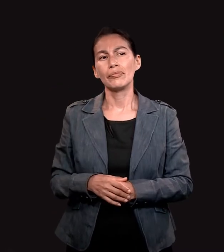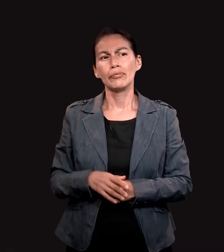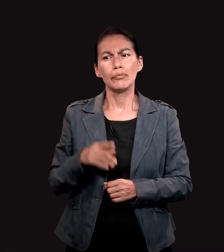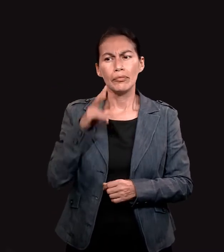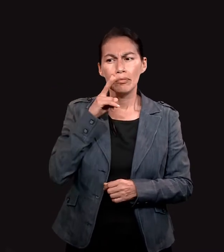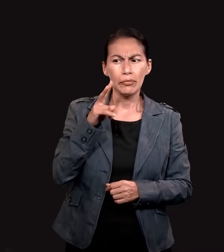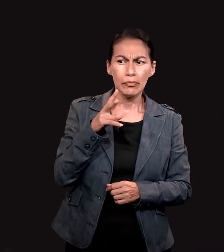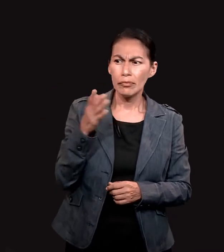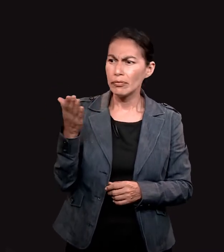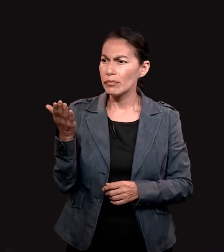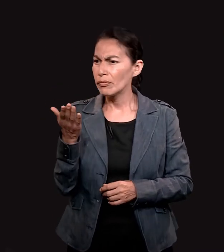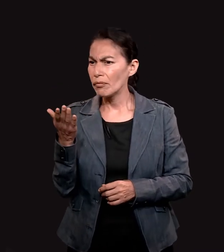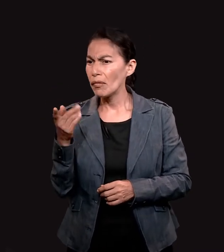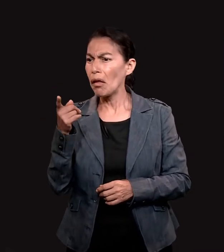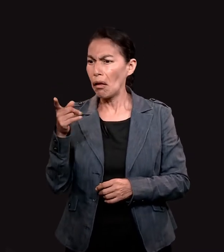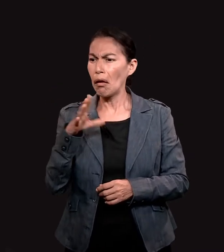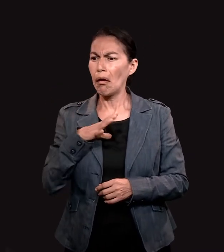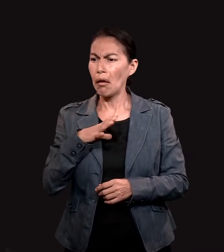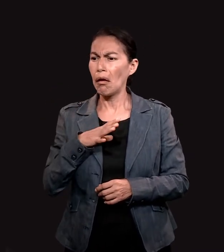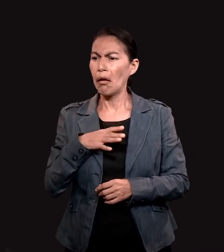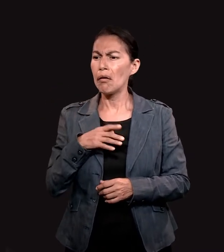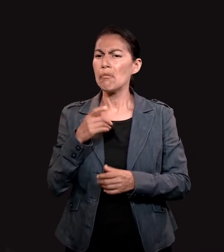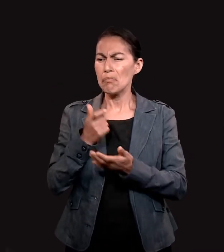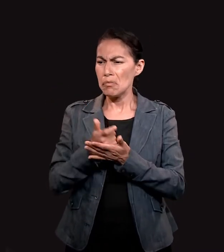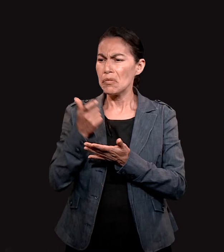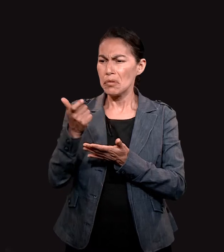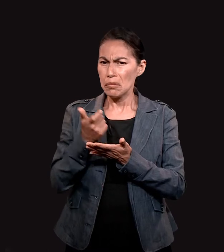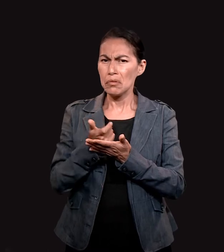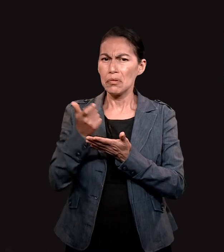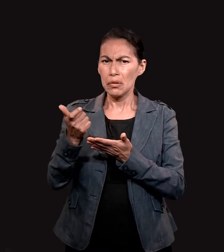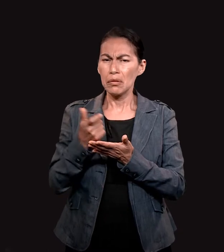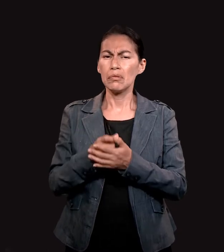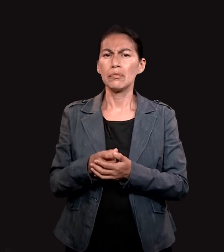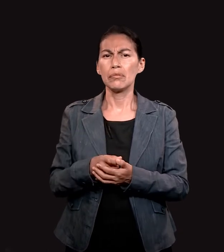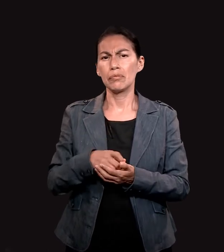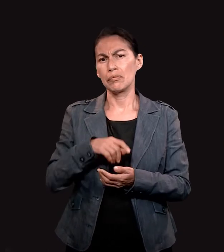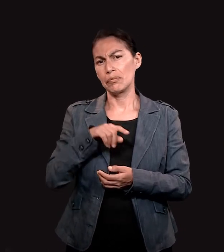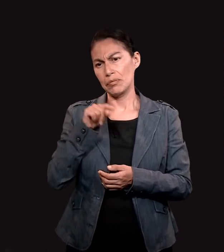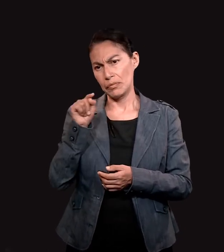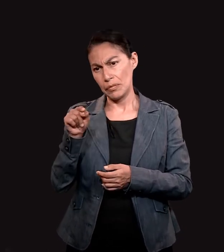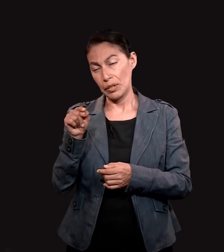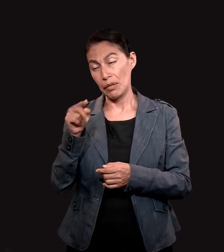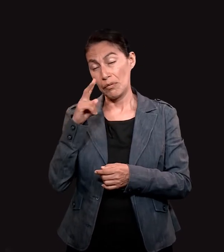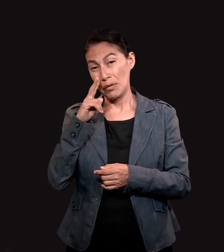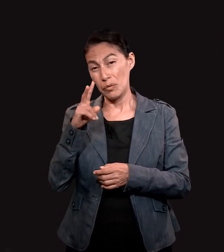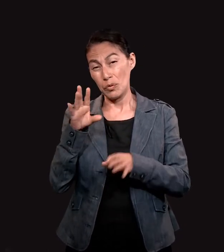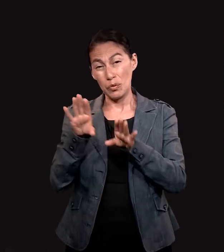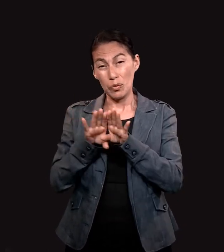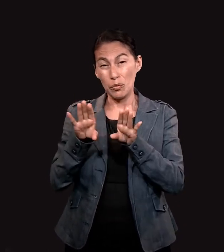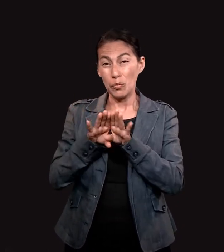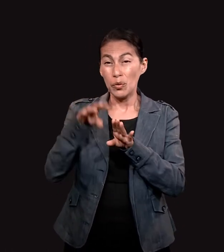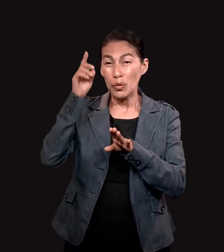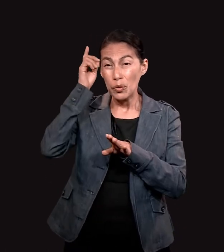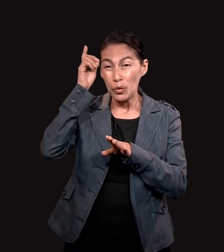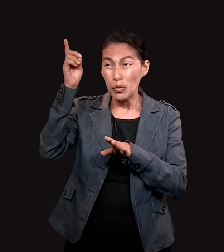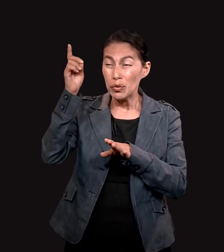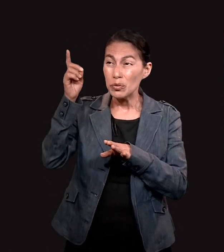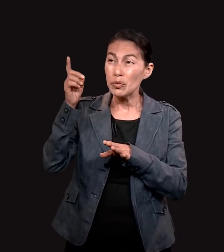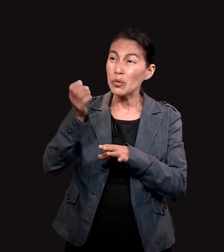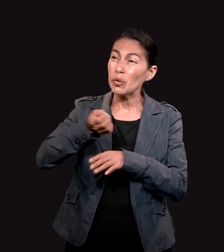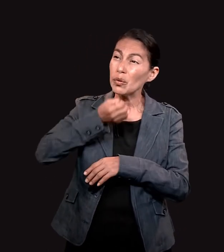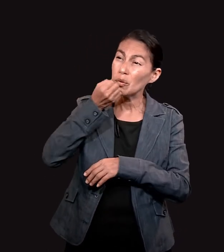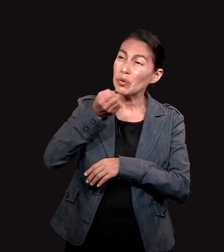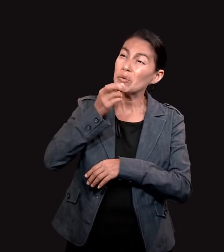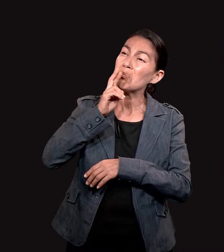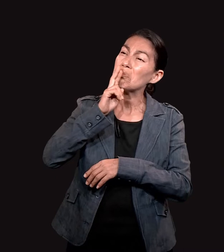lo dio. Amén. Hubo un momento en que pasamos, lo encontramos y puso los medios, teníamos los medios para poderlo rentar. Y desde ahí fuimos viendo